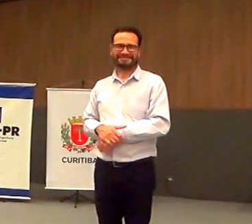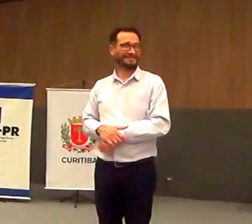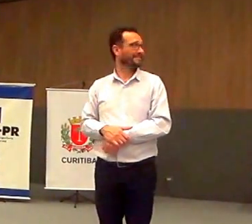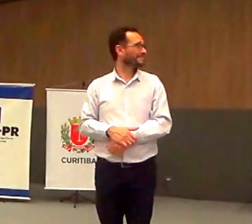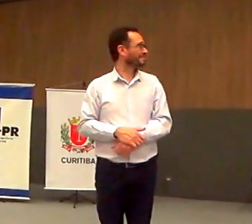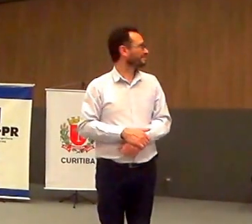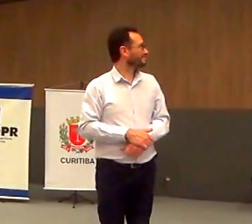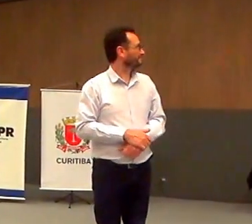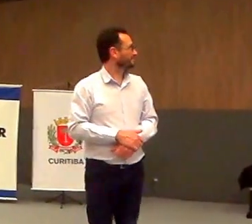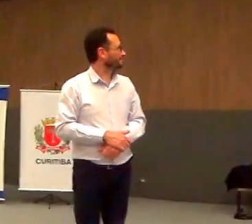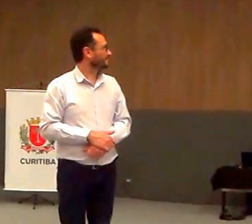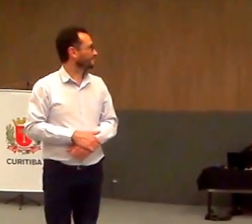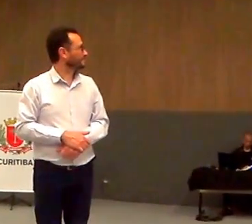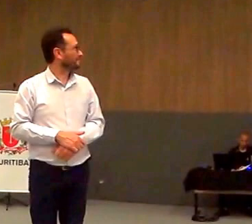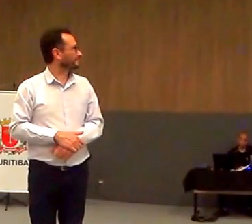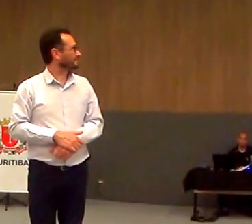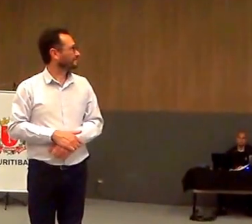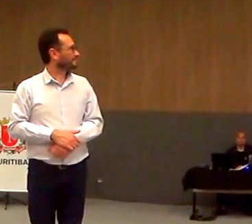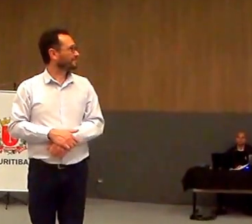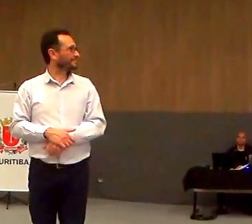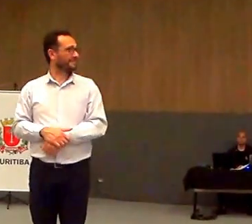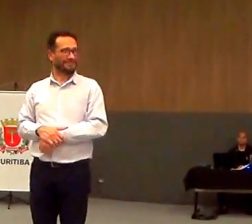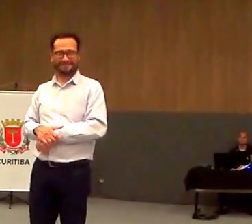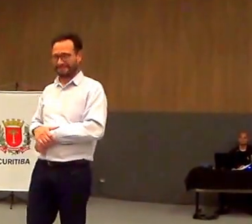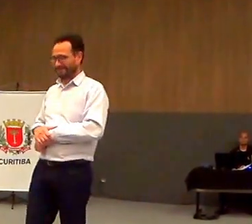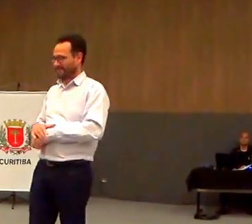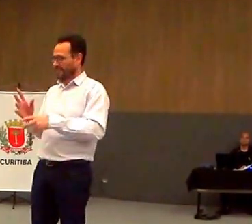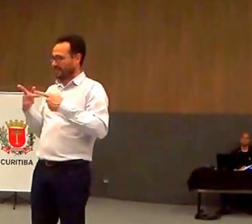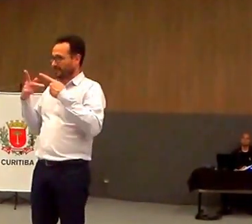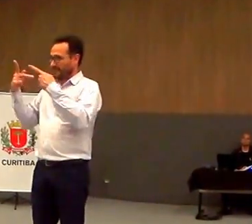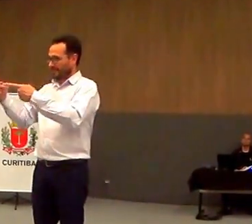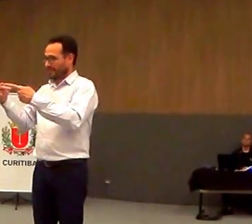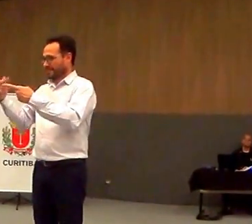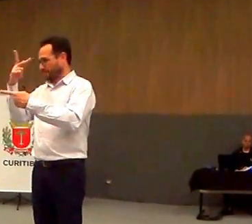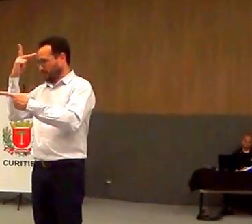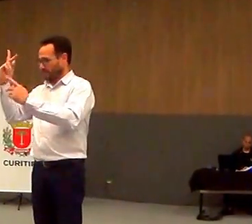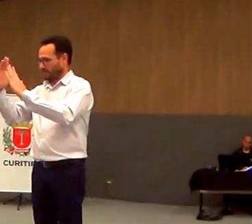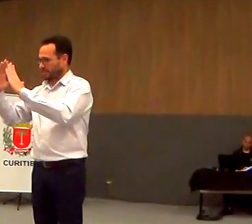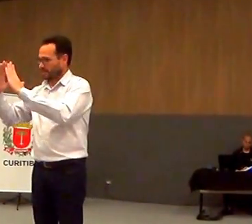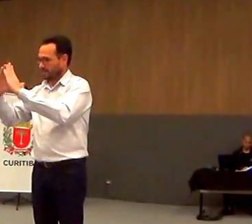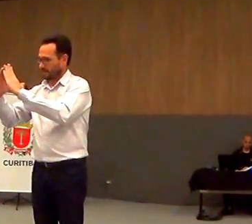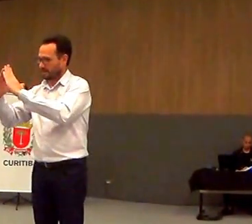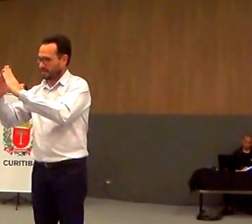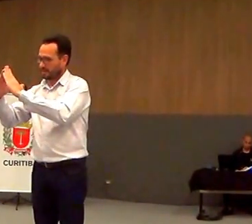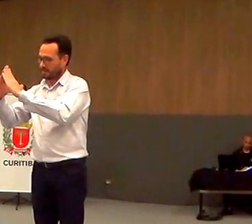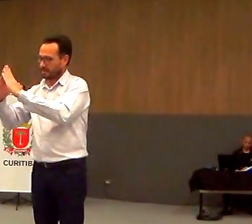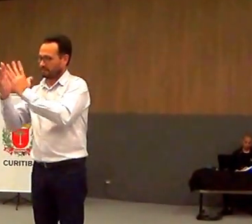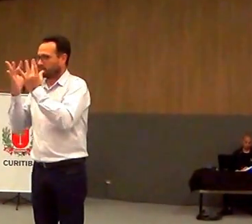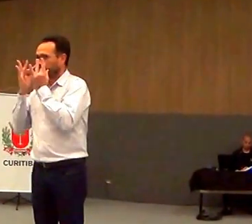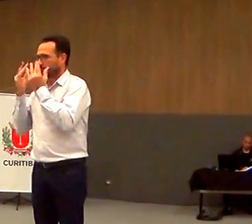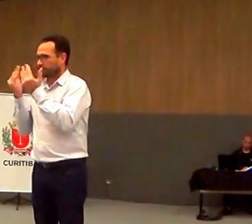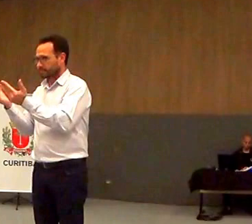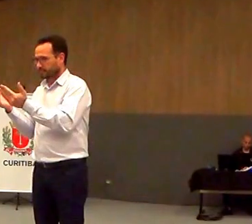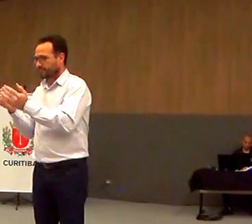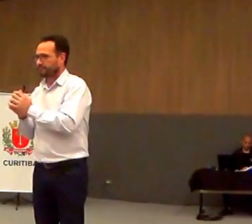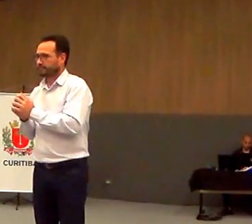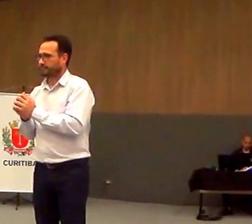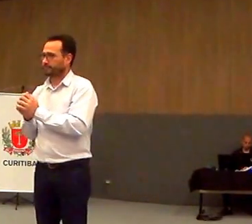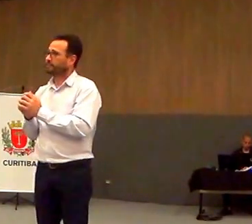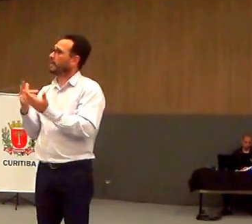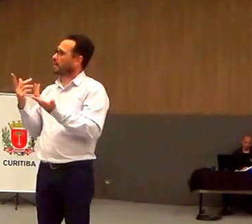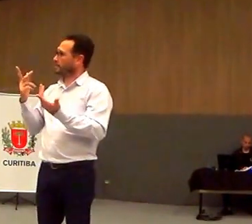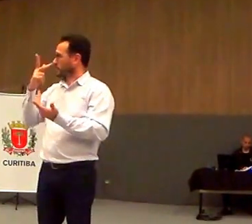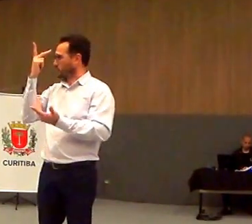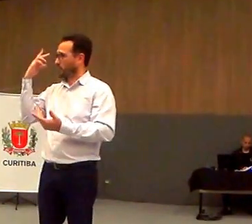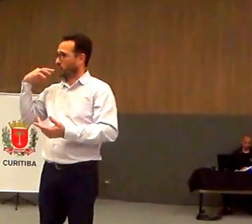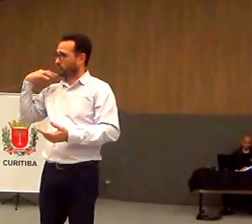mensalmente pessoas idosas no domicílio, preferencialmente aquelas pessoas mais vulnerabilizadas, e as visitas são feitas através de